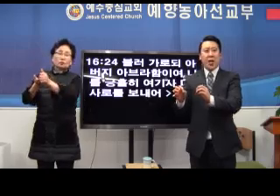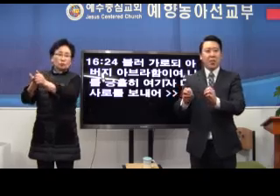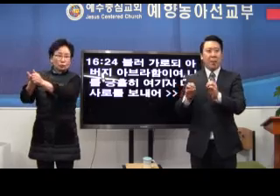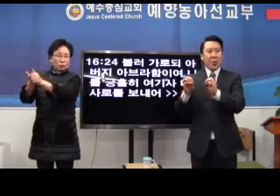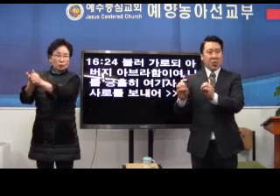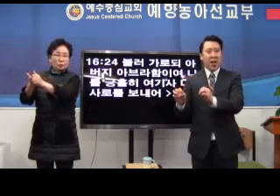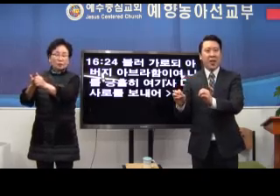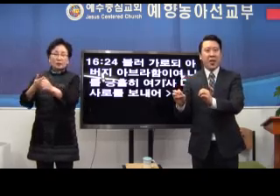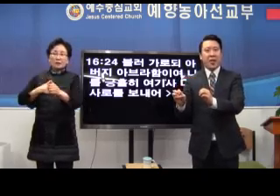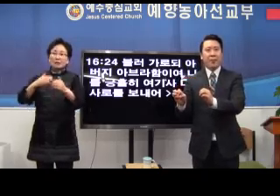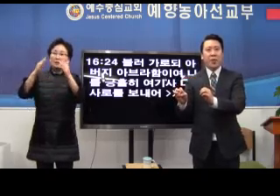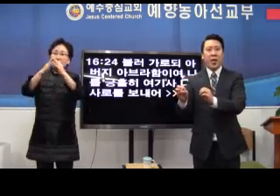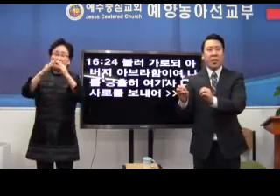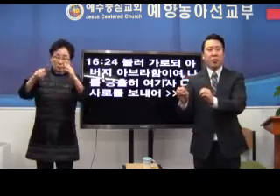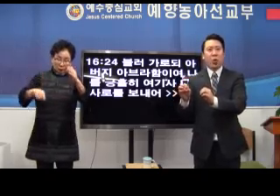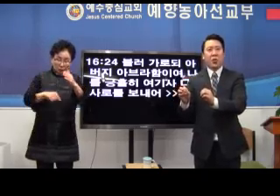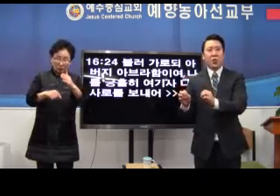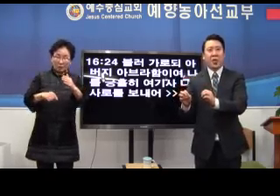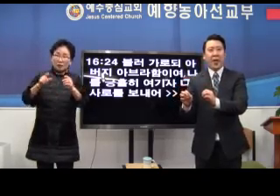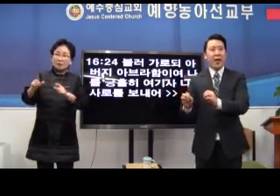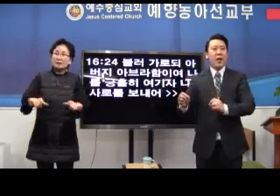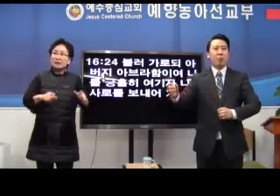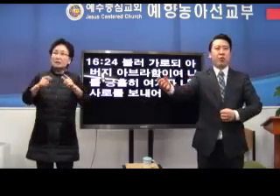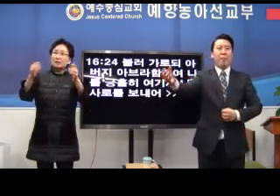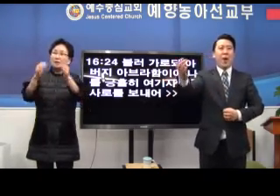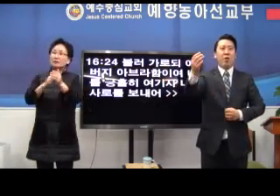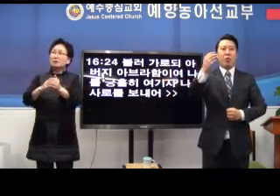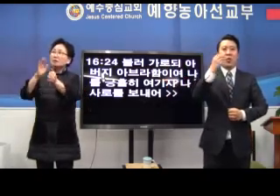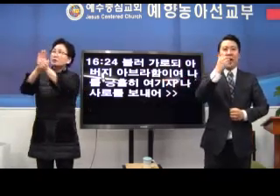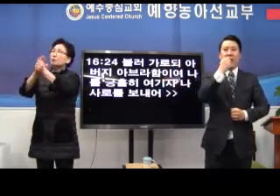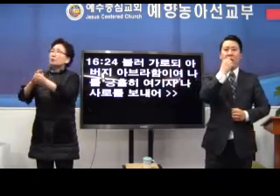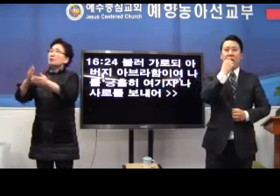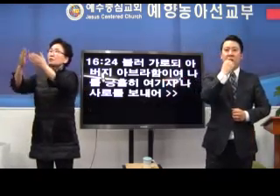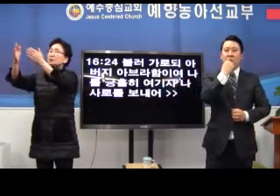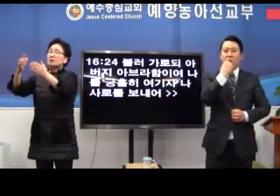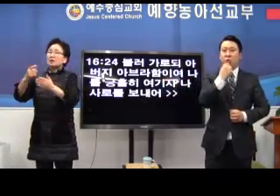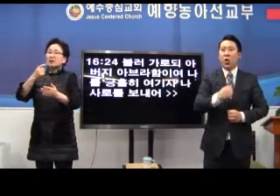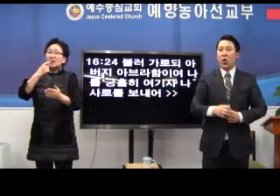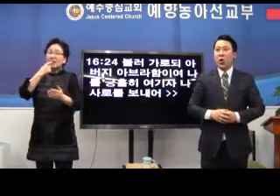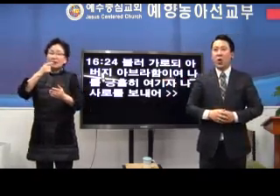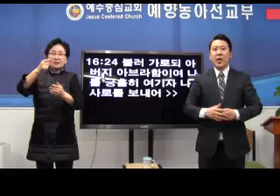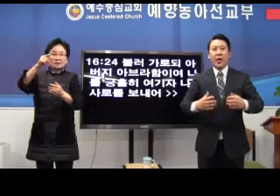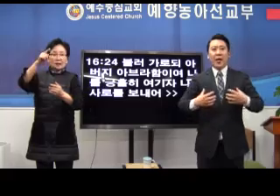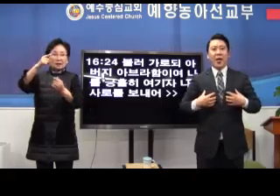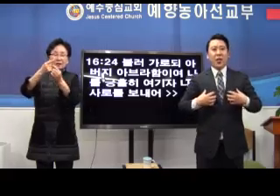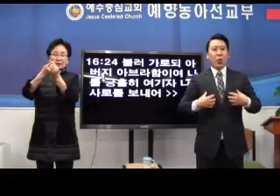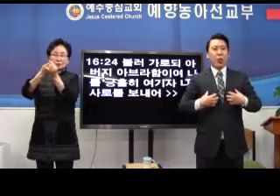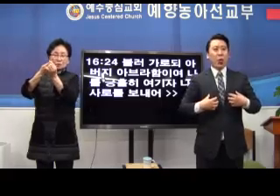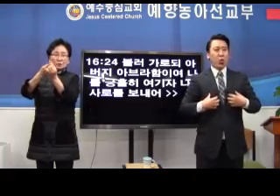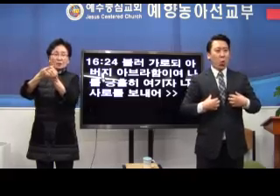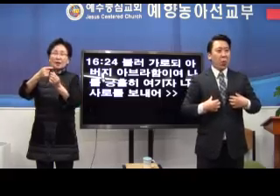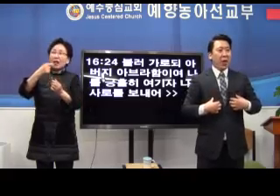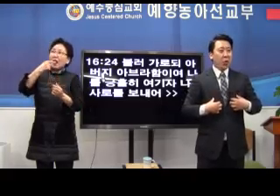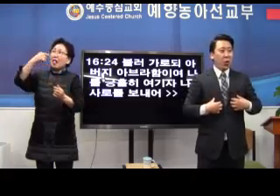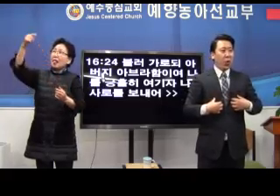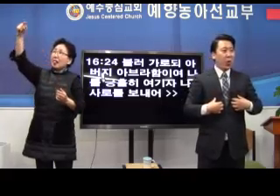내 집 앞에서 살게끔 도와줬는데 물 한 방울을 나의 혀에 찍어줘서 나의 이 고통을 조금이라도